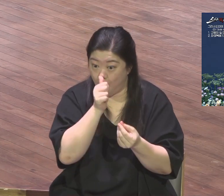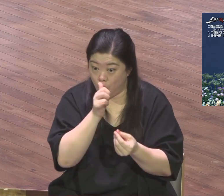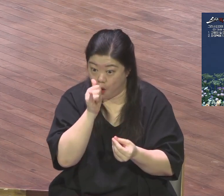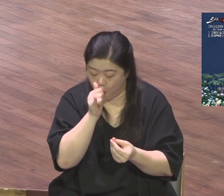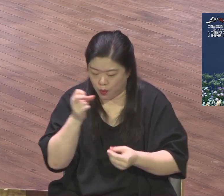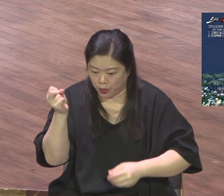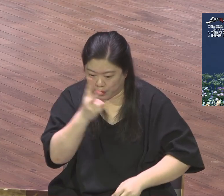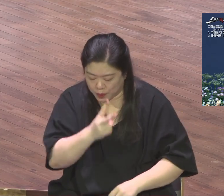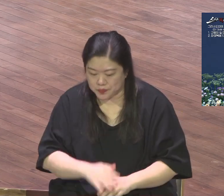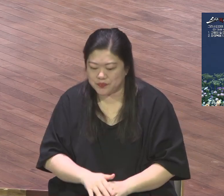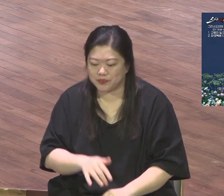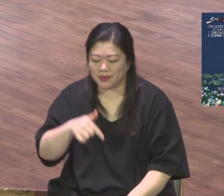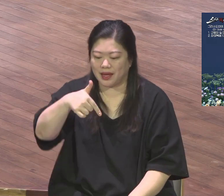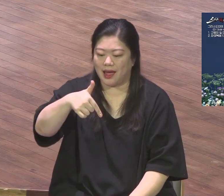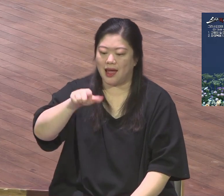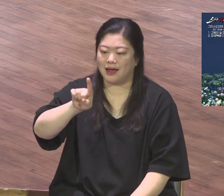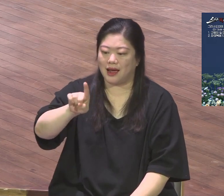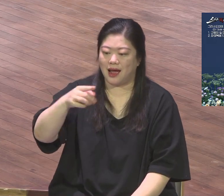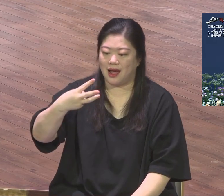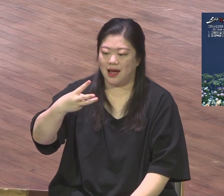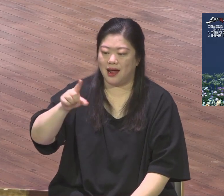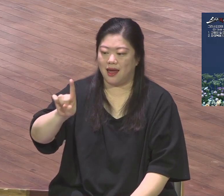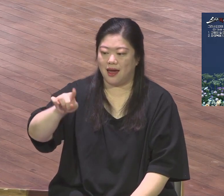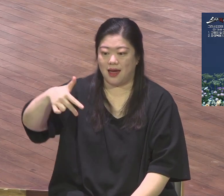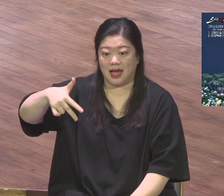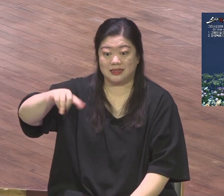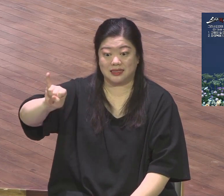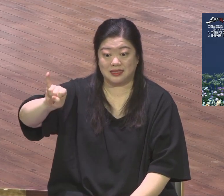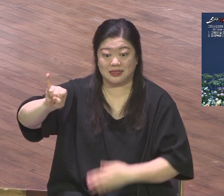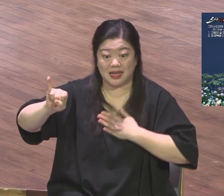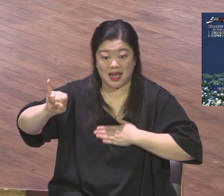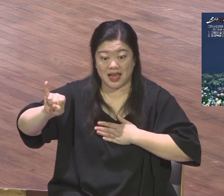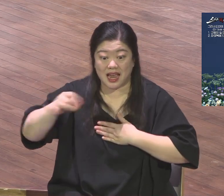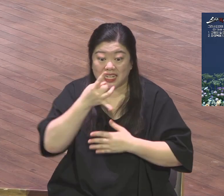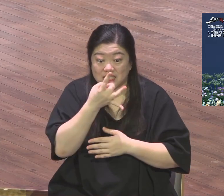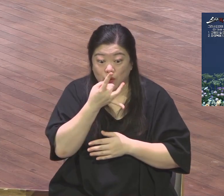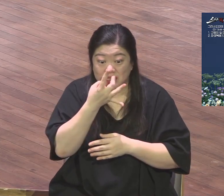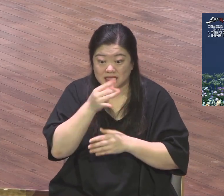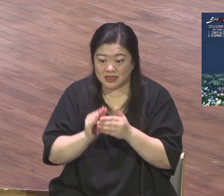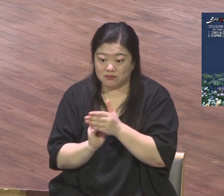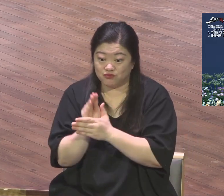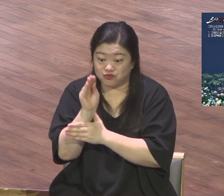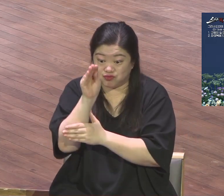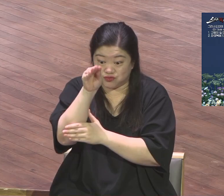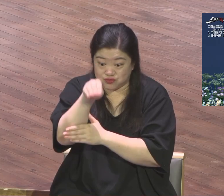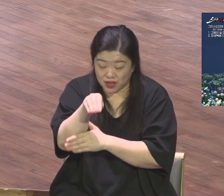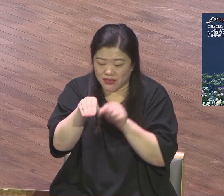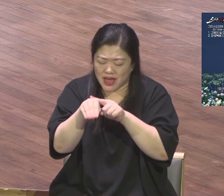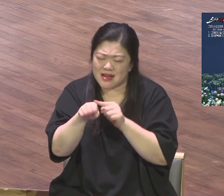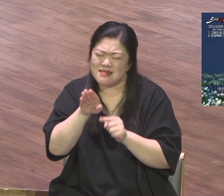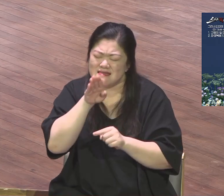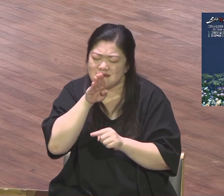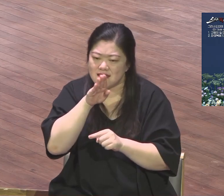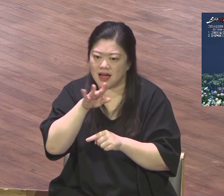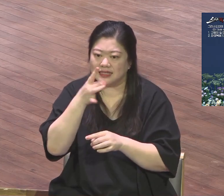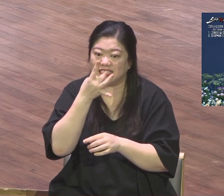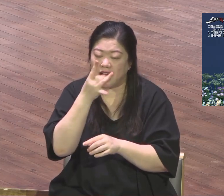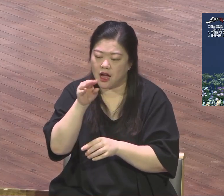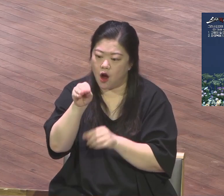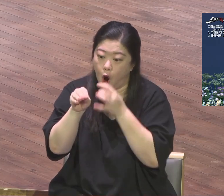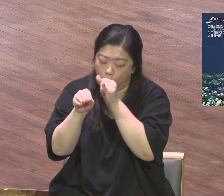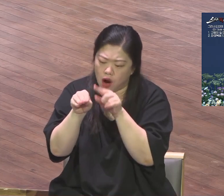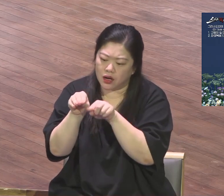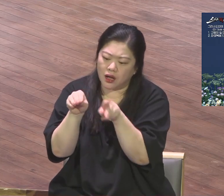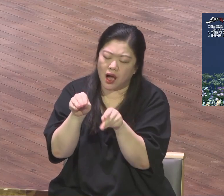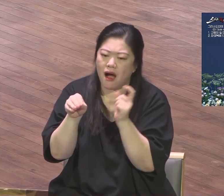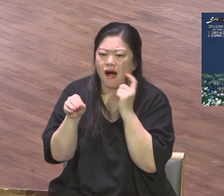가라지도 잘하는 거죠. 추수때까지 같이 잘하는 거예요. 가만둬라. 자라가게 두는 겁니다.